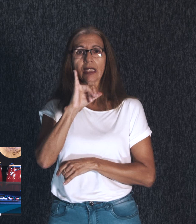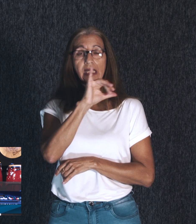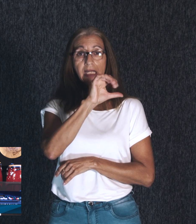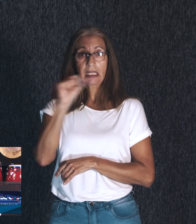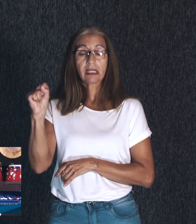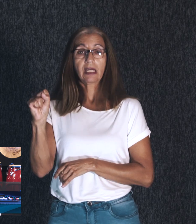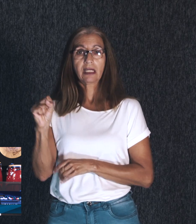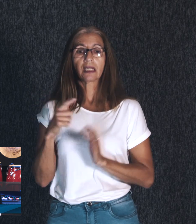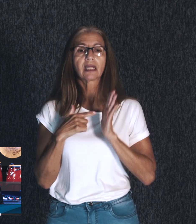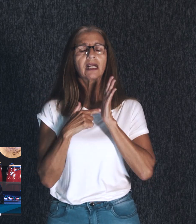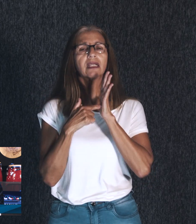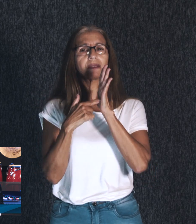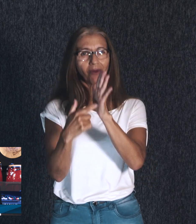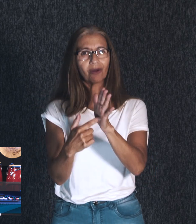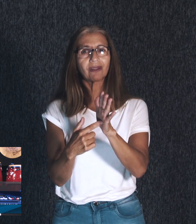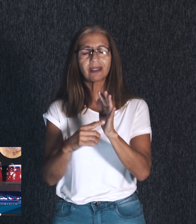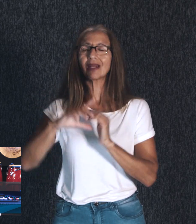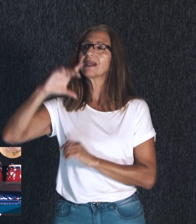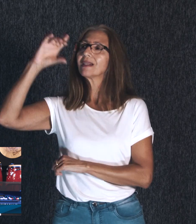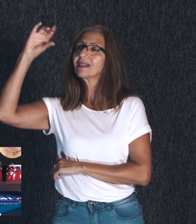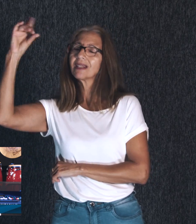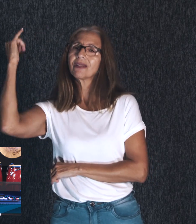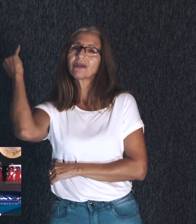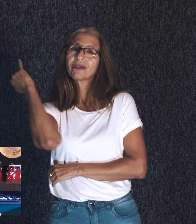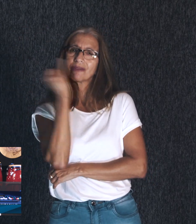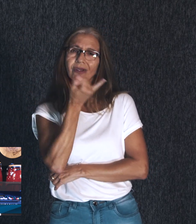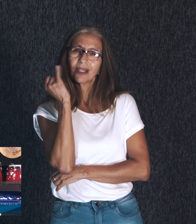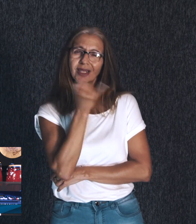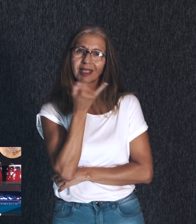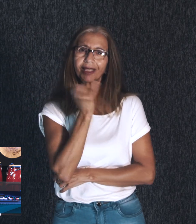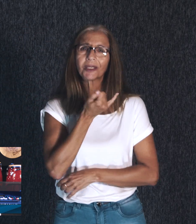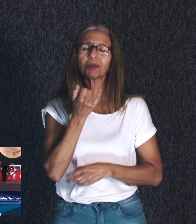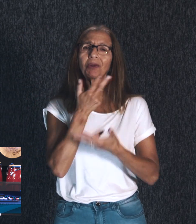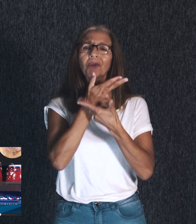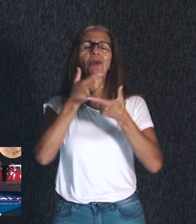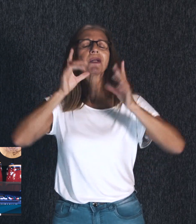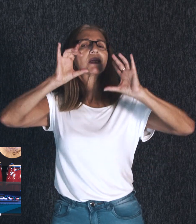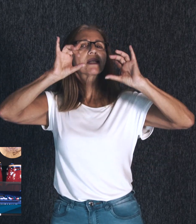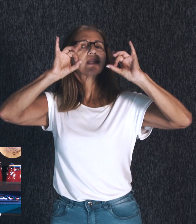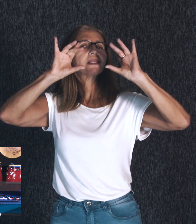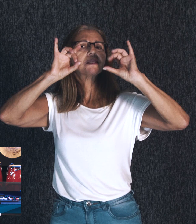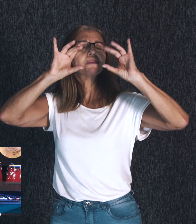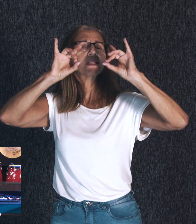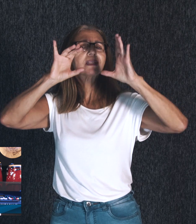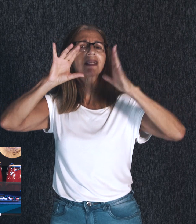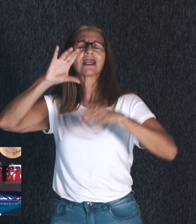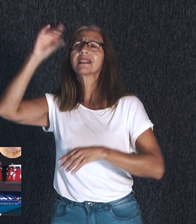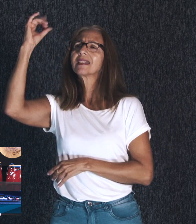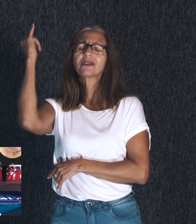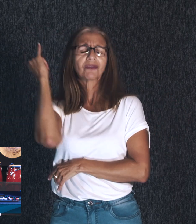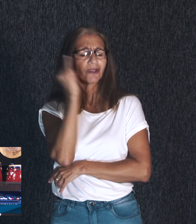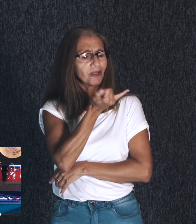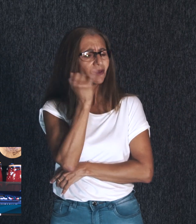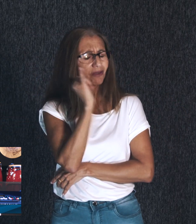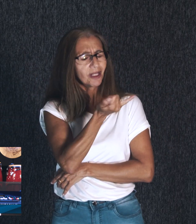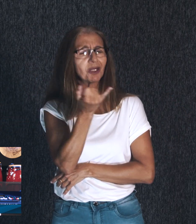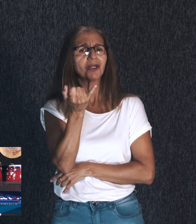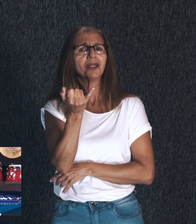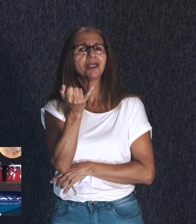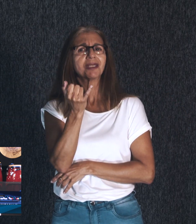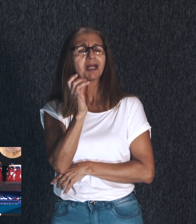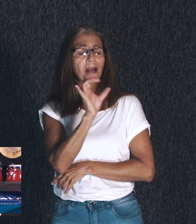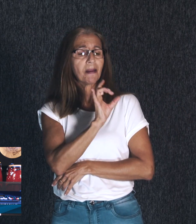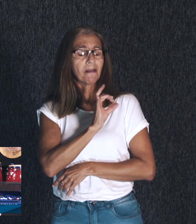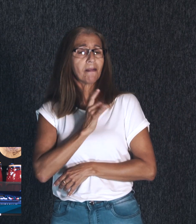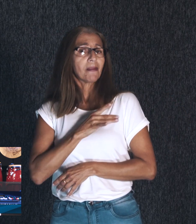de Deus. E eu queria pensar com vocês nessas declarações que vão fortalecer a nossa vida e o